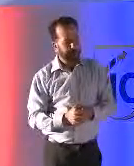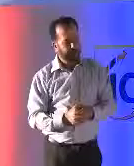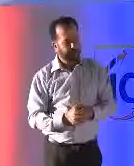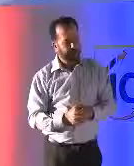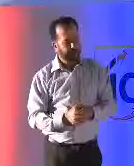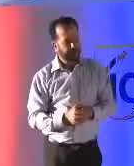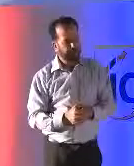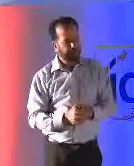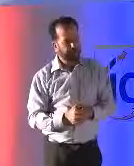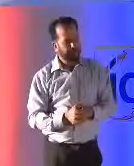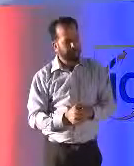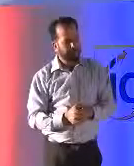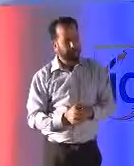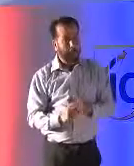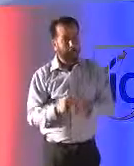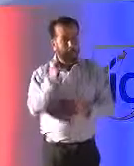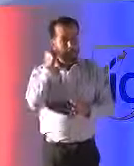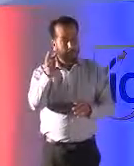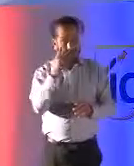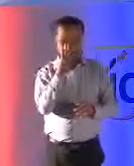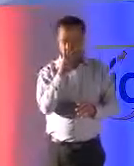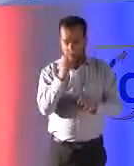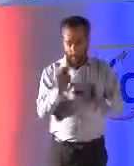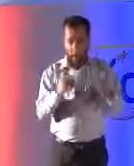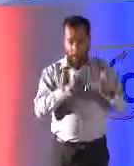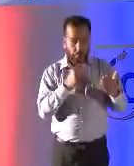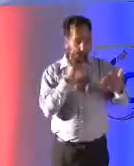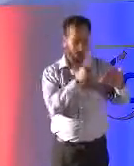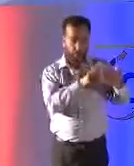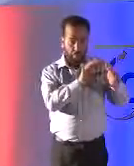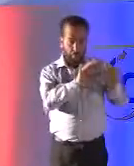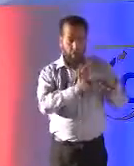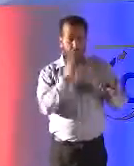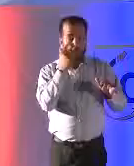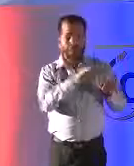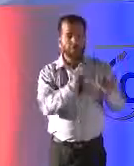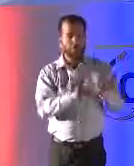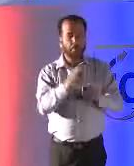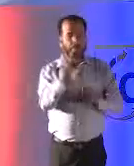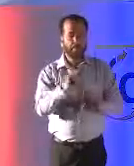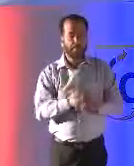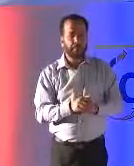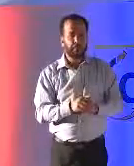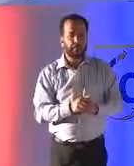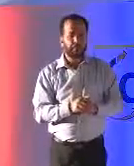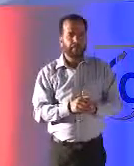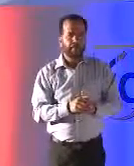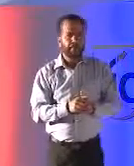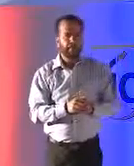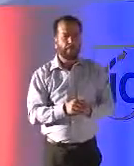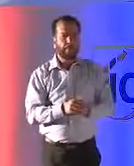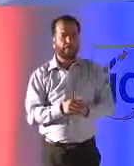document? إذا كنت كفيف وتريد أن تقرأ مادة مطبوعة ماذا تفعل؟ If you're blind, how do